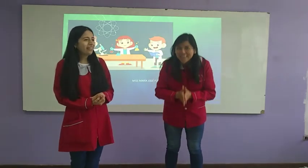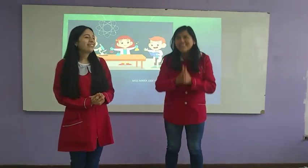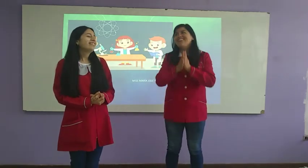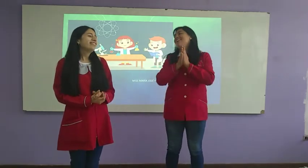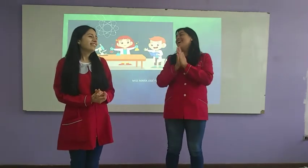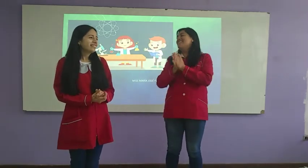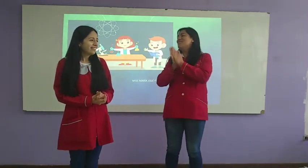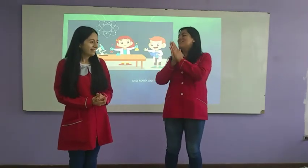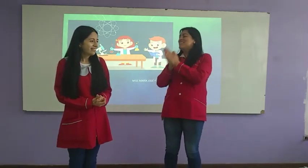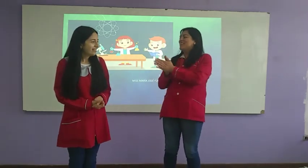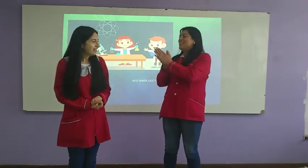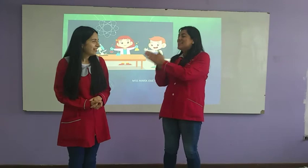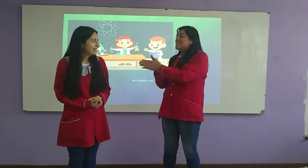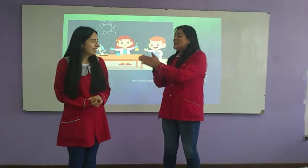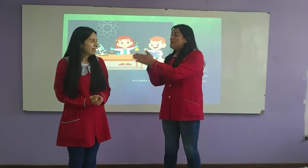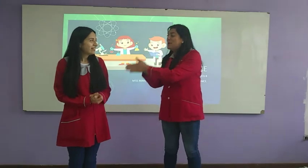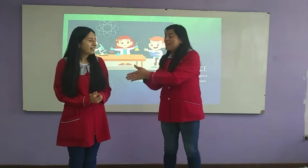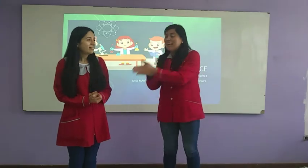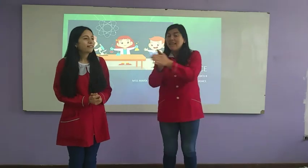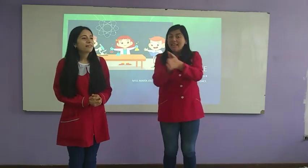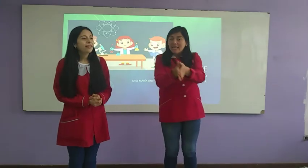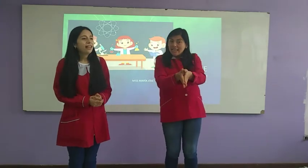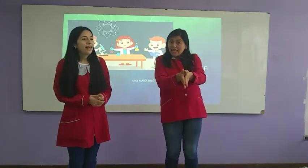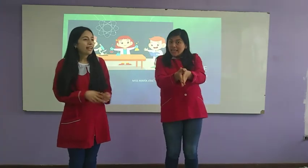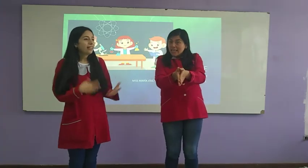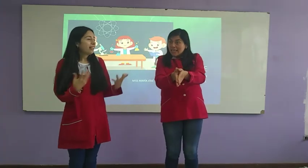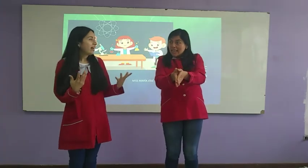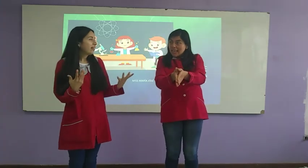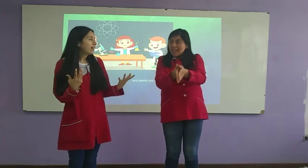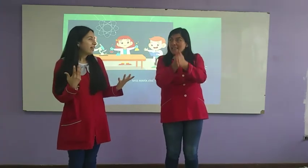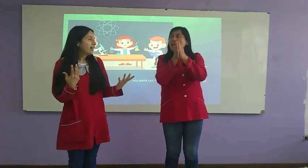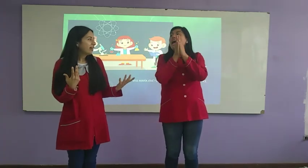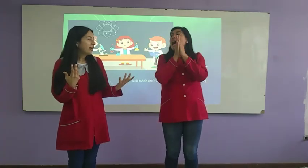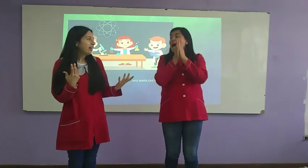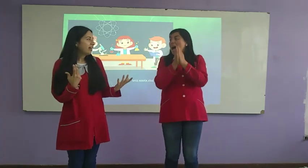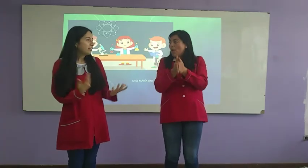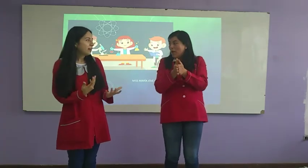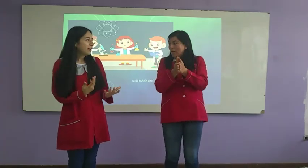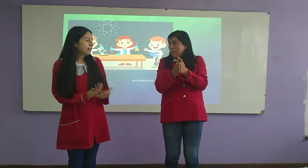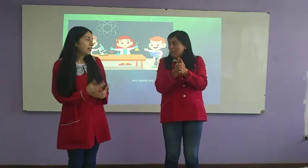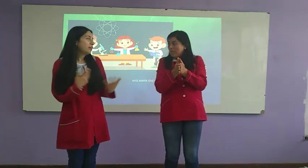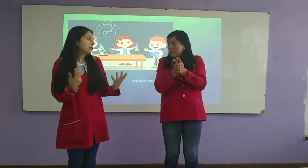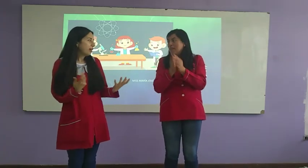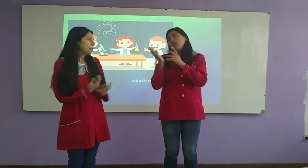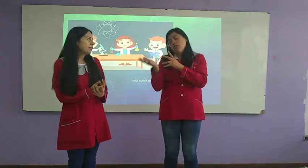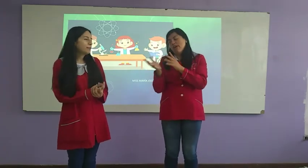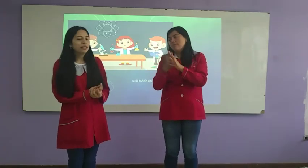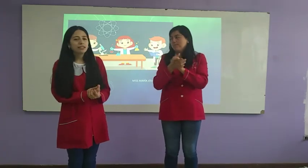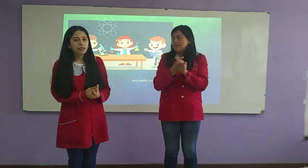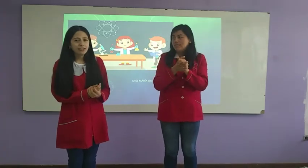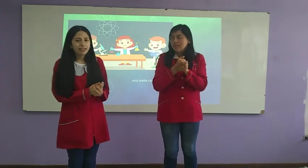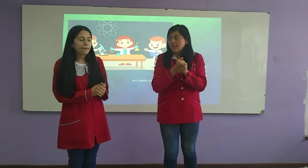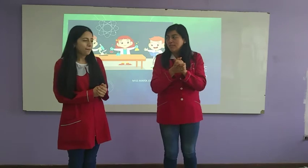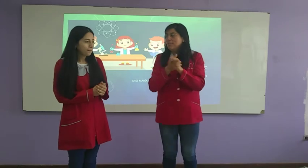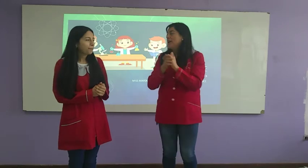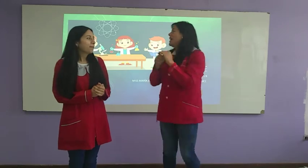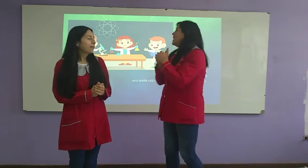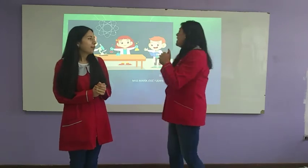el pluviómetro es un instrumento que sirve para medir la cantidad de agua, de lluvia, ¿cierto? Y hoy